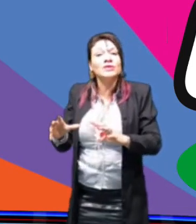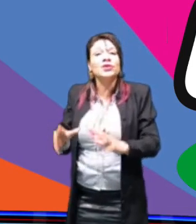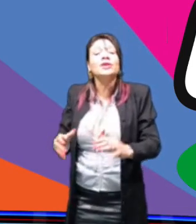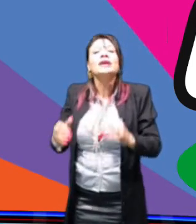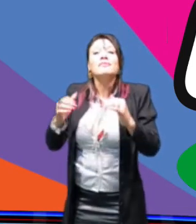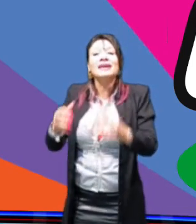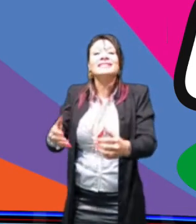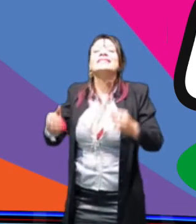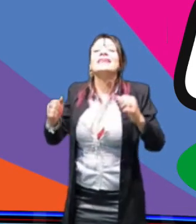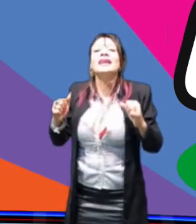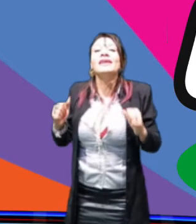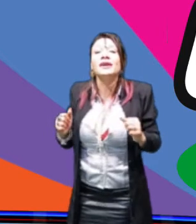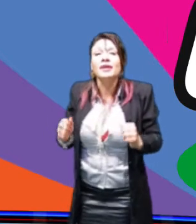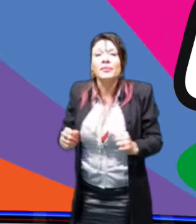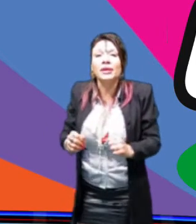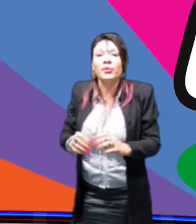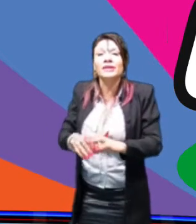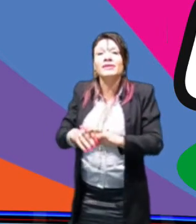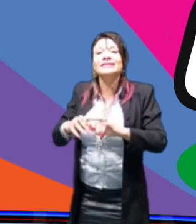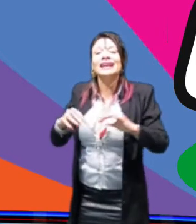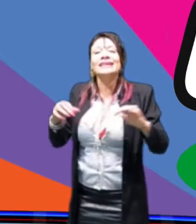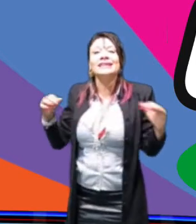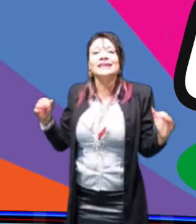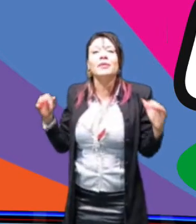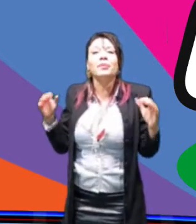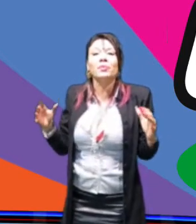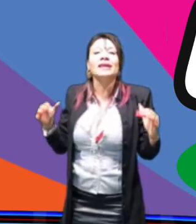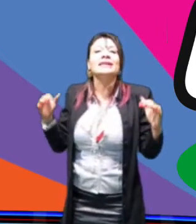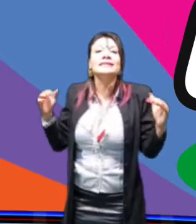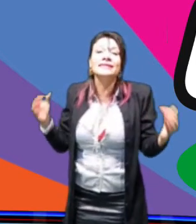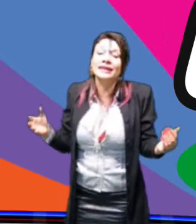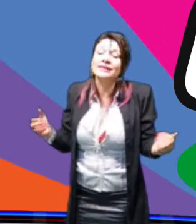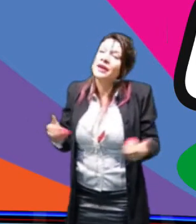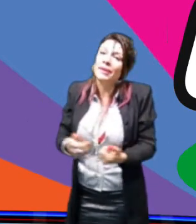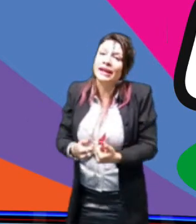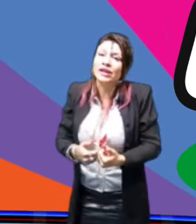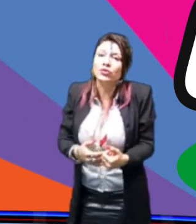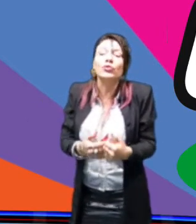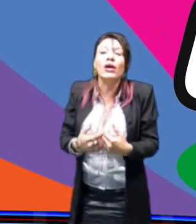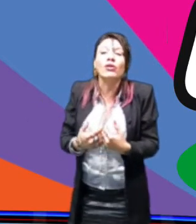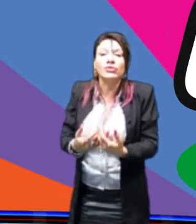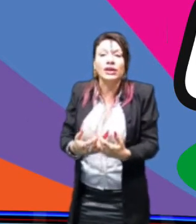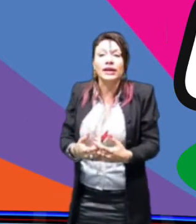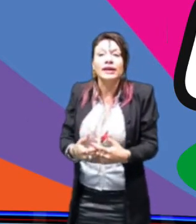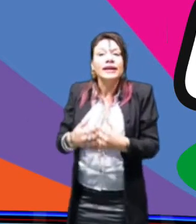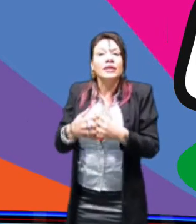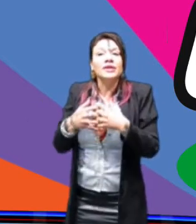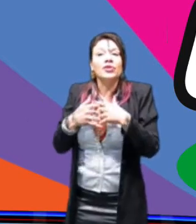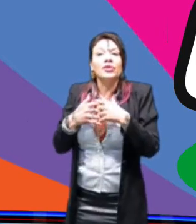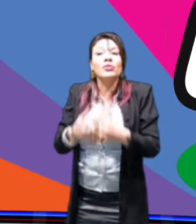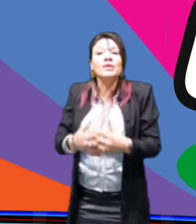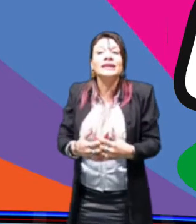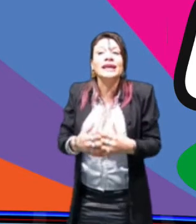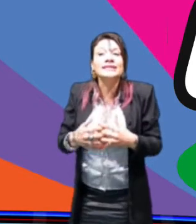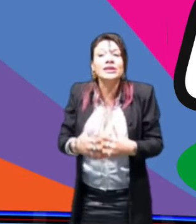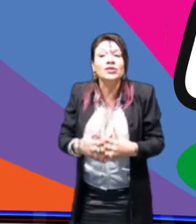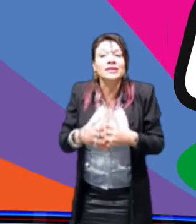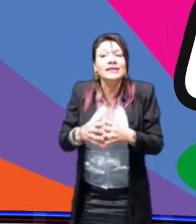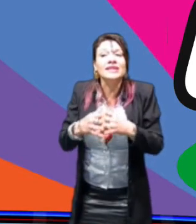devaluación, Massa se adelanta para poder establecer las estrategias propias y necesarias para que esto no acontezca. El ministro de Economía está